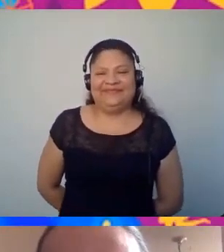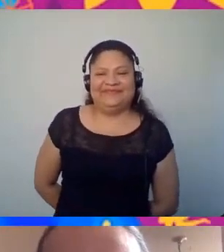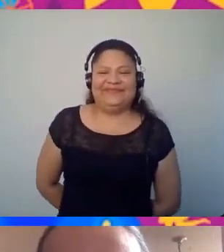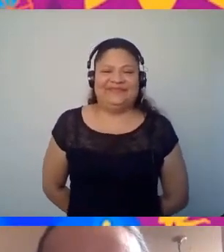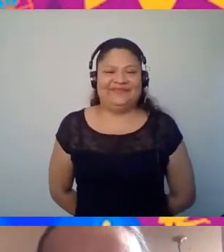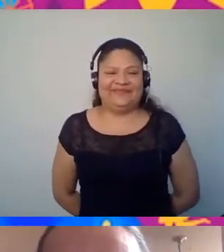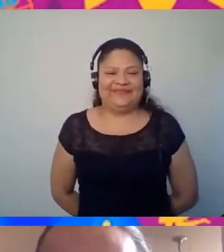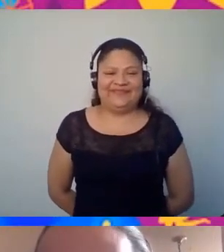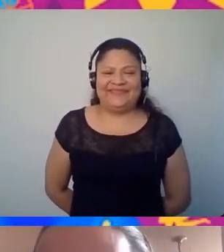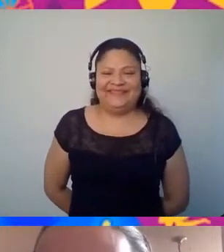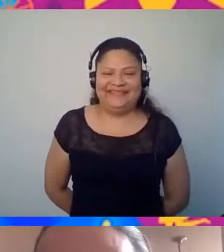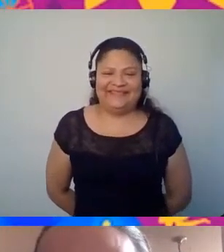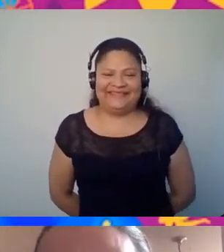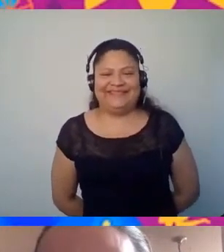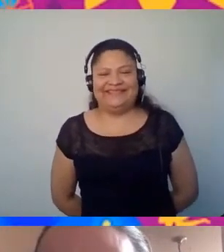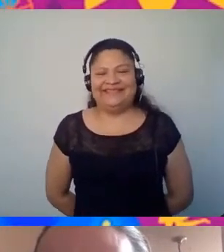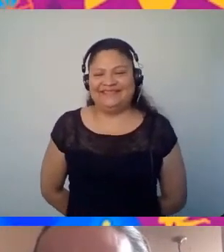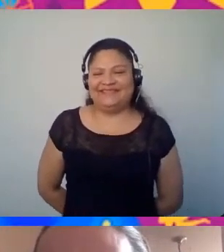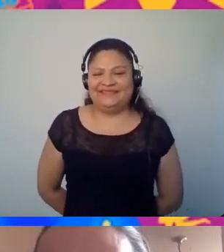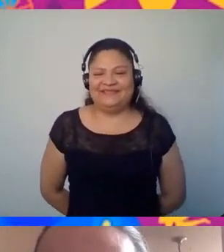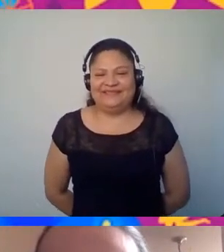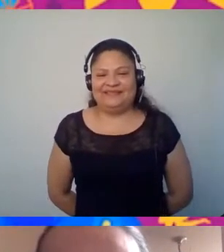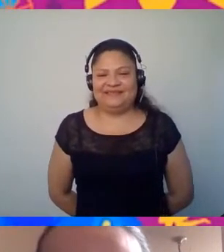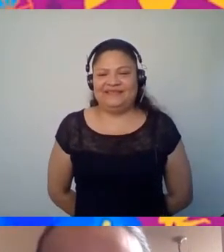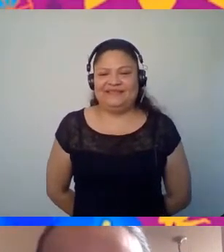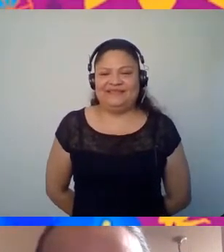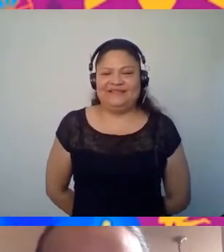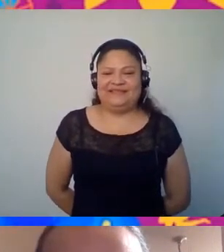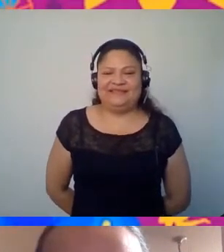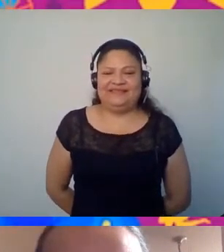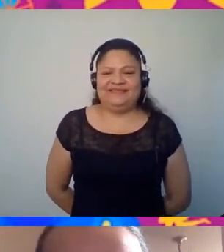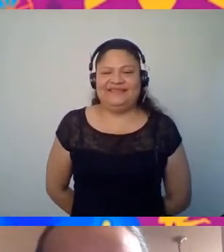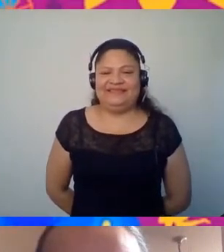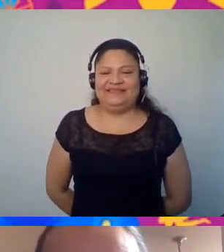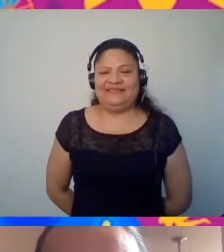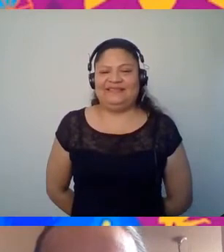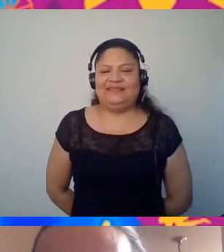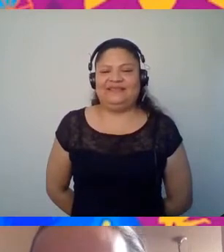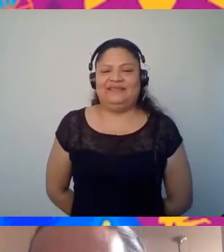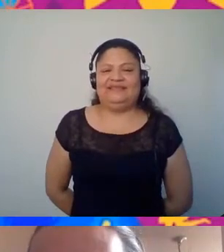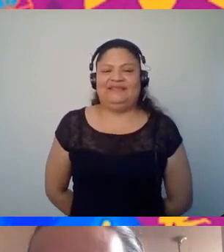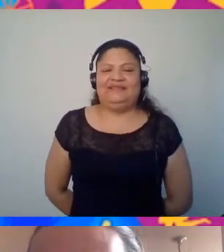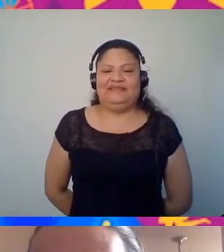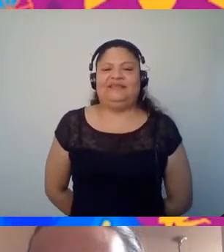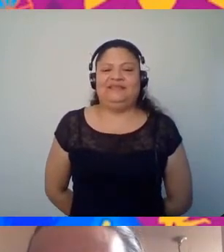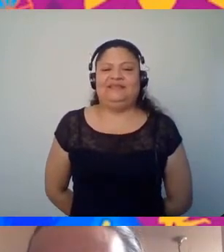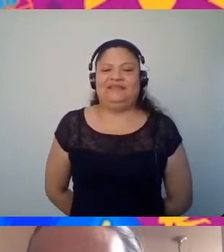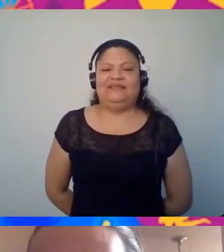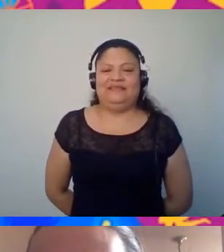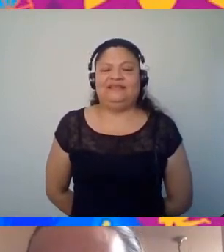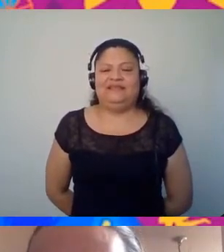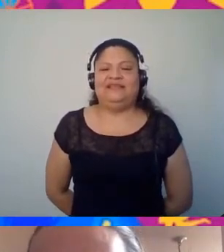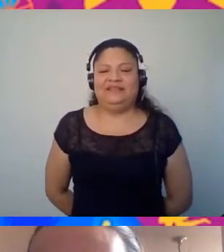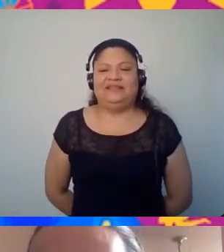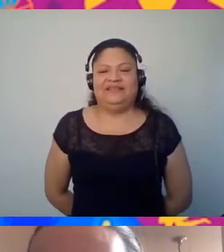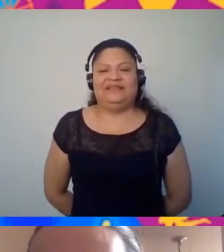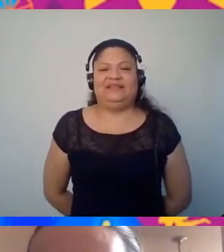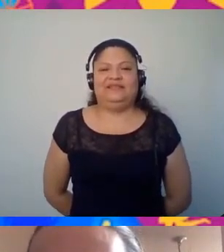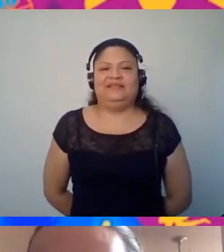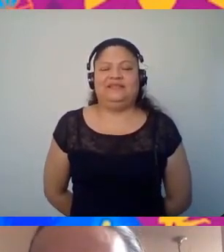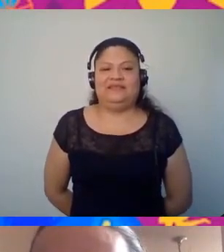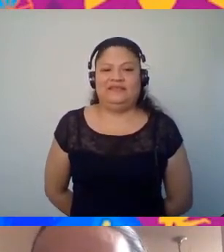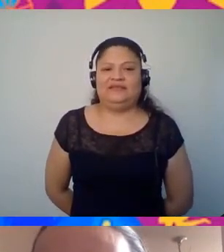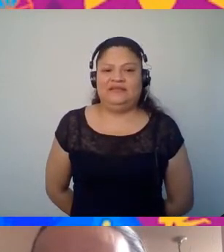diciendo, hey, eres un crack, un honor coincidir en la senda contigo. No conozco a nadie más que